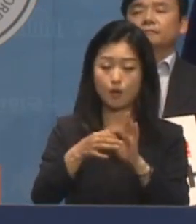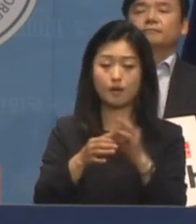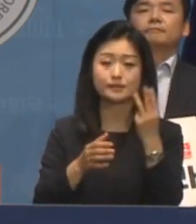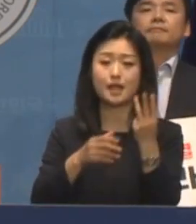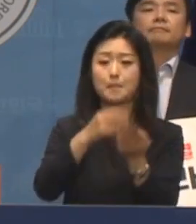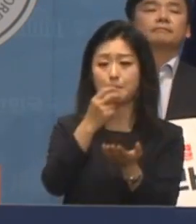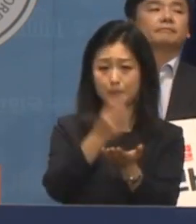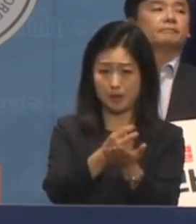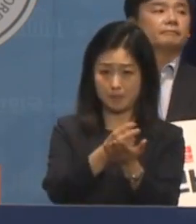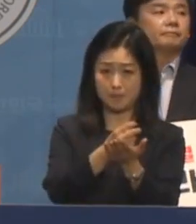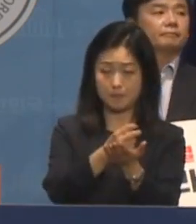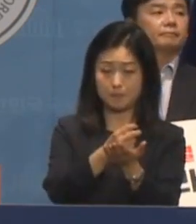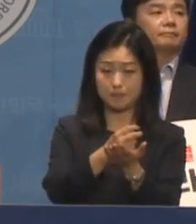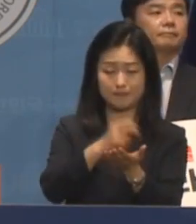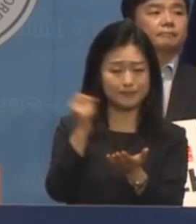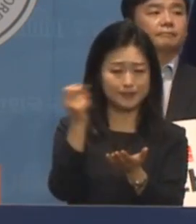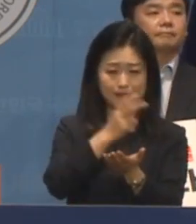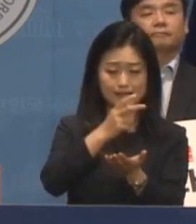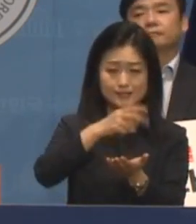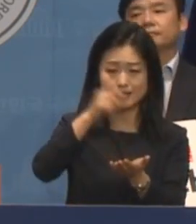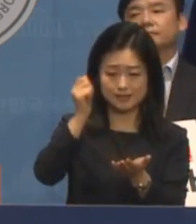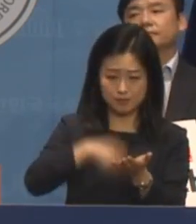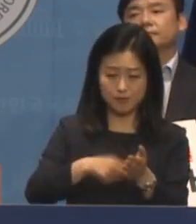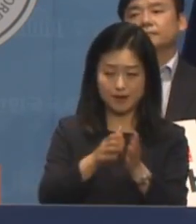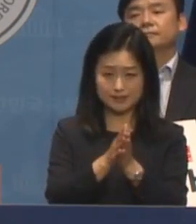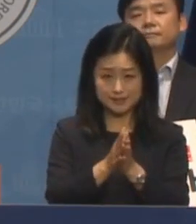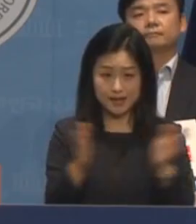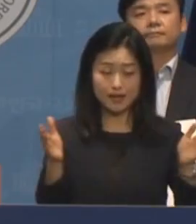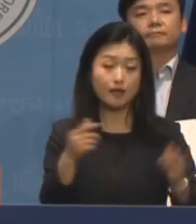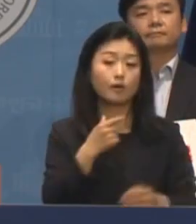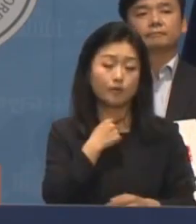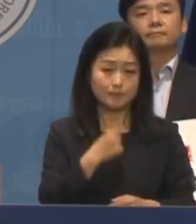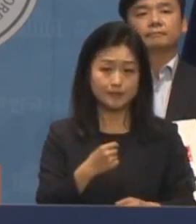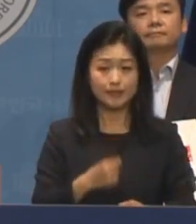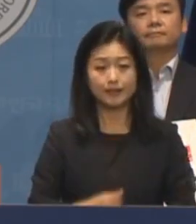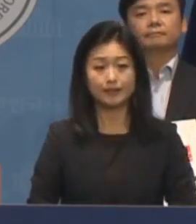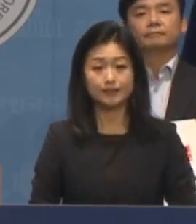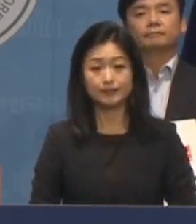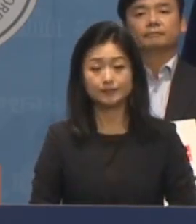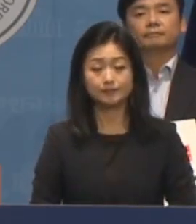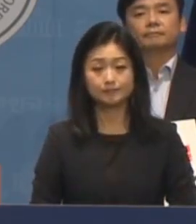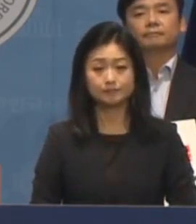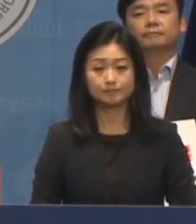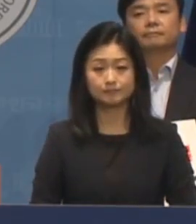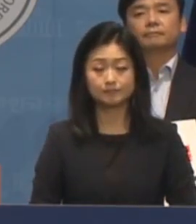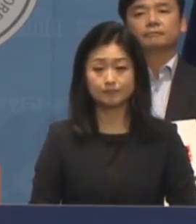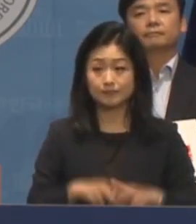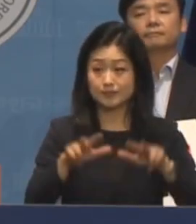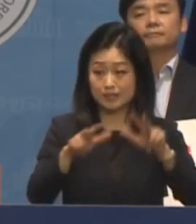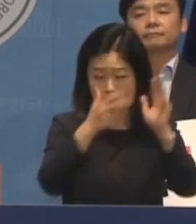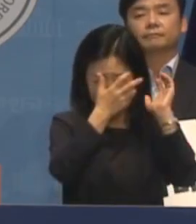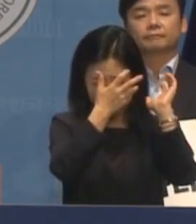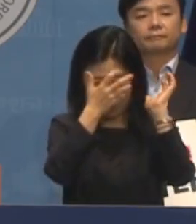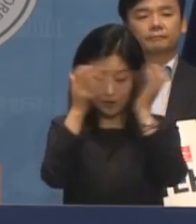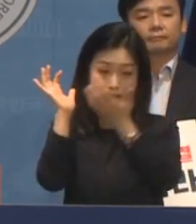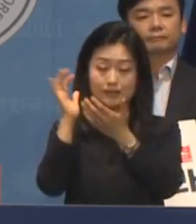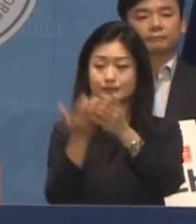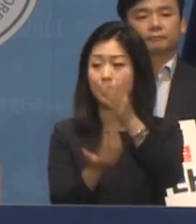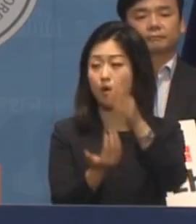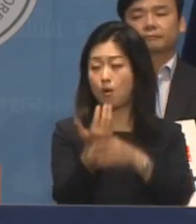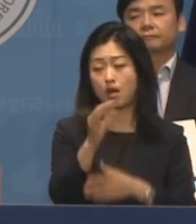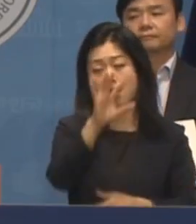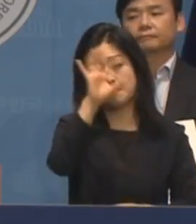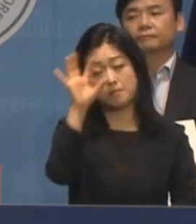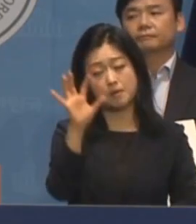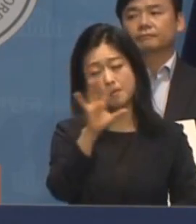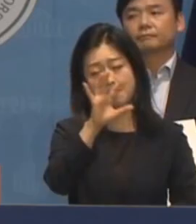방송관계법을 재의결해서 시행하는 그 길밖에 없지 않느냐. 안 그러면 아마 이 혼란 계속